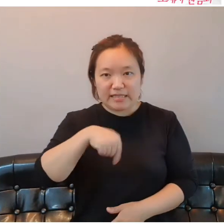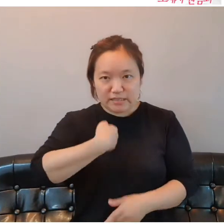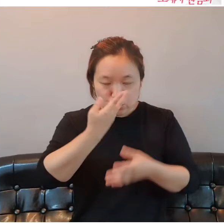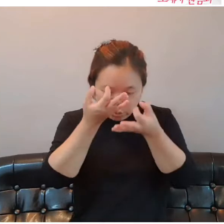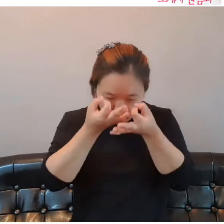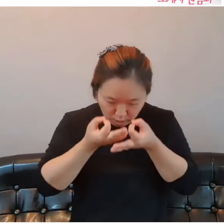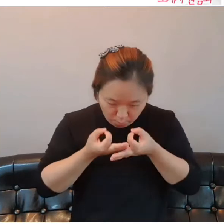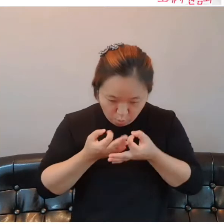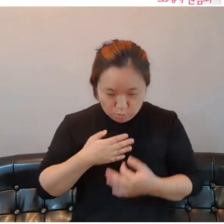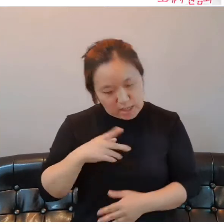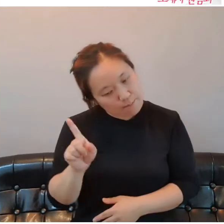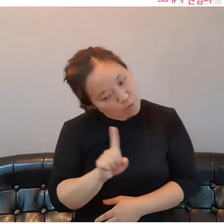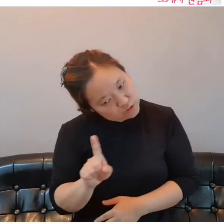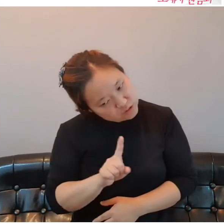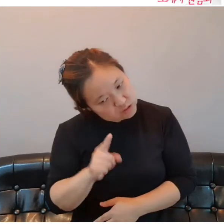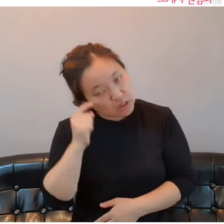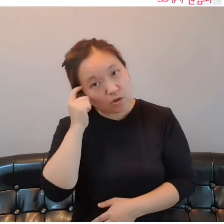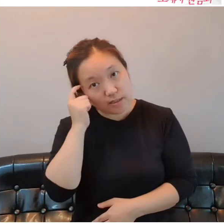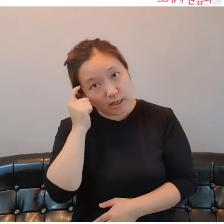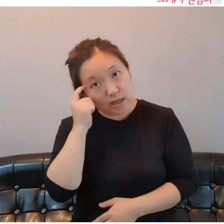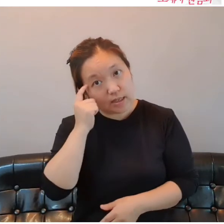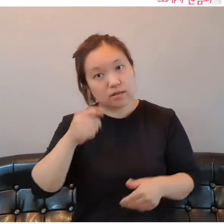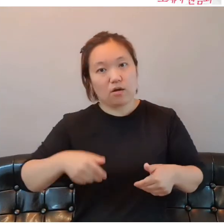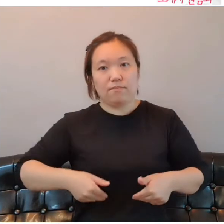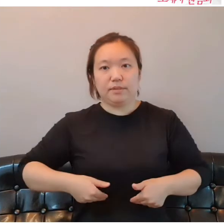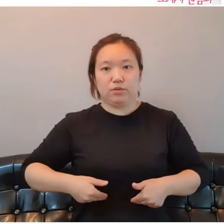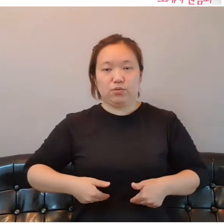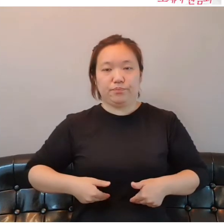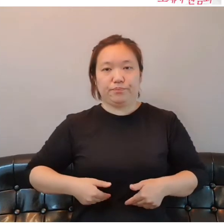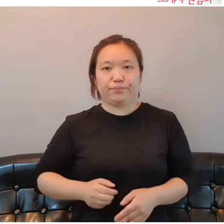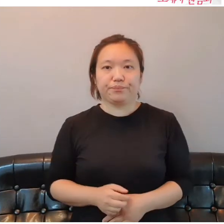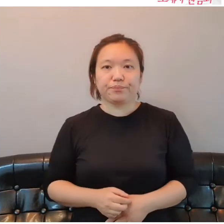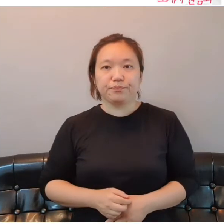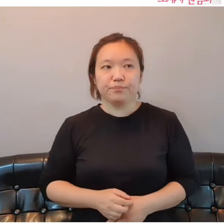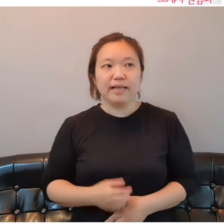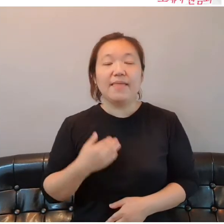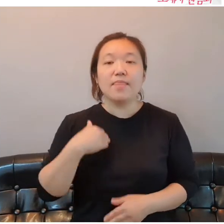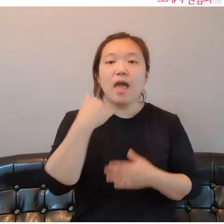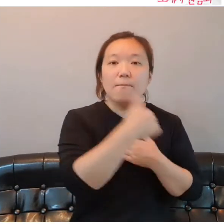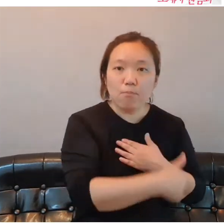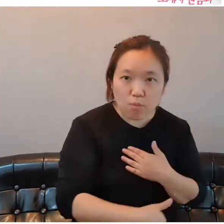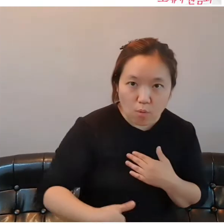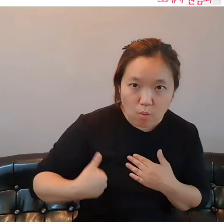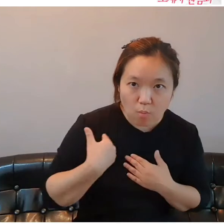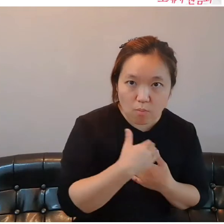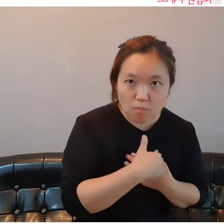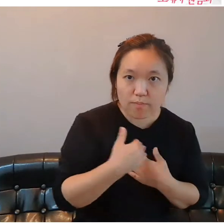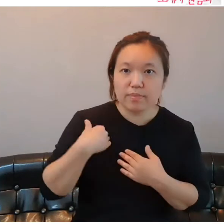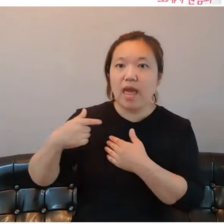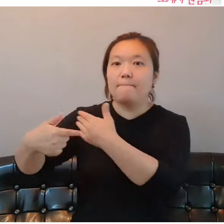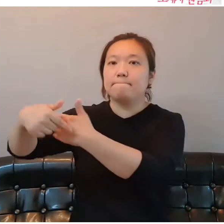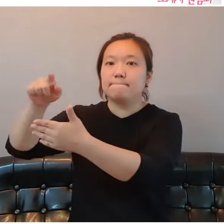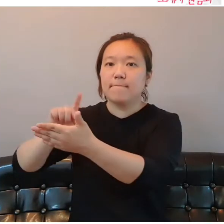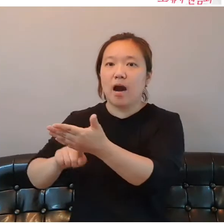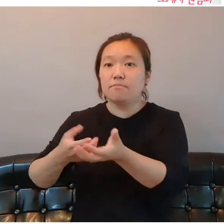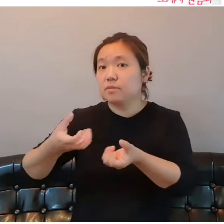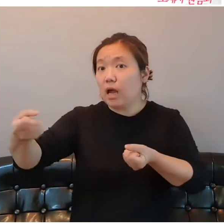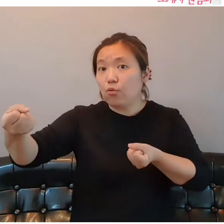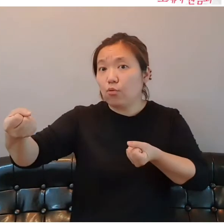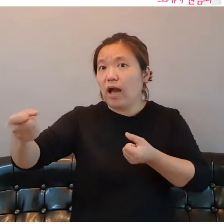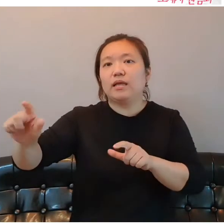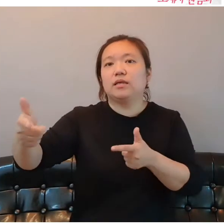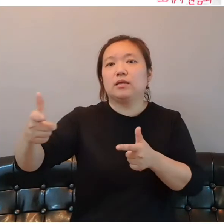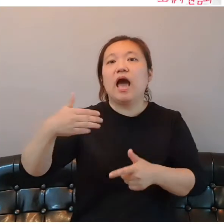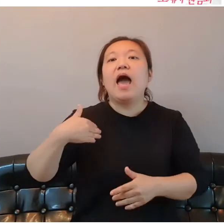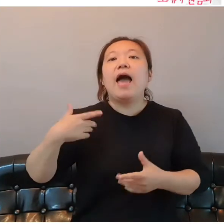그러나 나는 단순하죠. 몸을 떠나서 내가 따로 살 수 없어요. 그럼 이 몸이 무엇일까요?